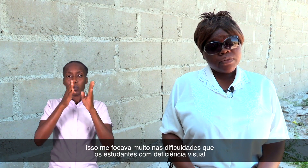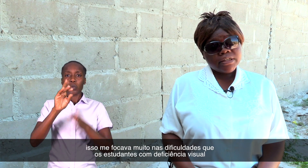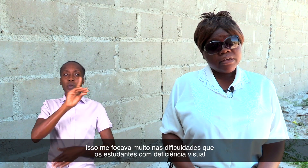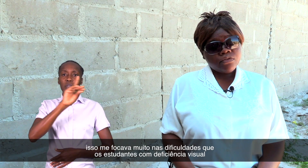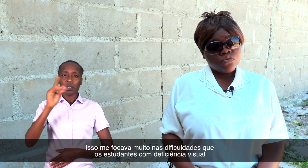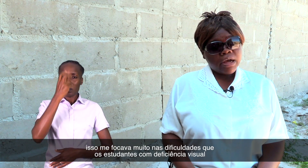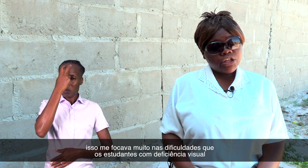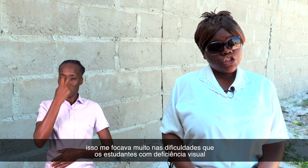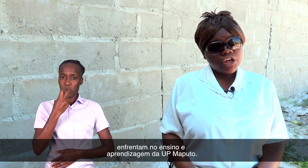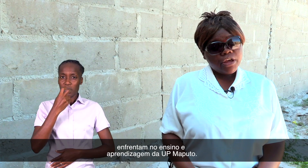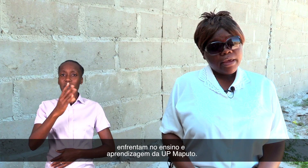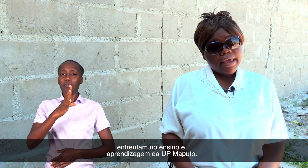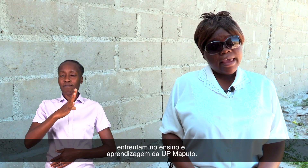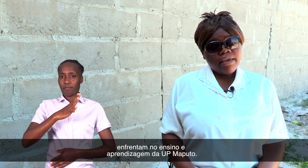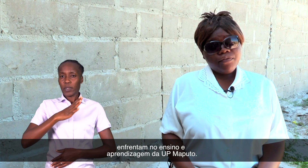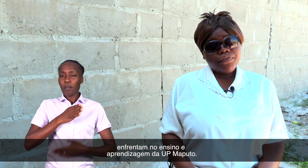com deficiência visuais